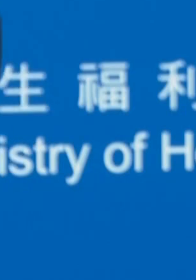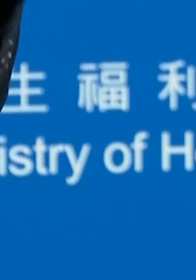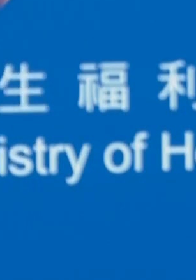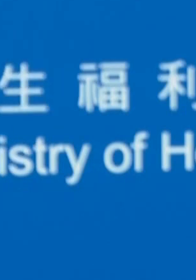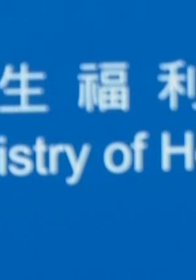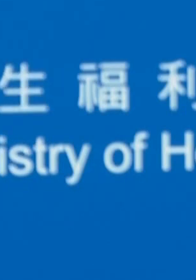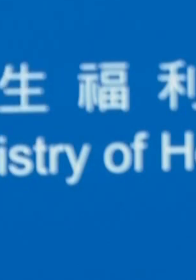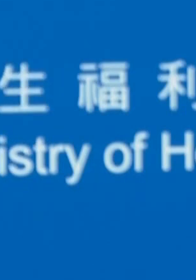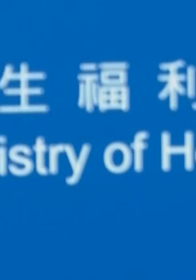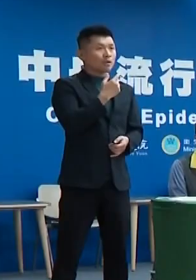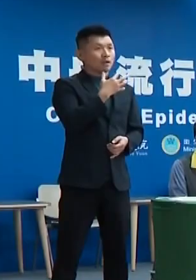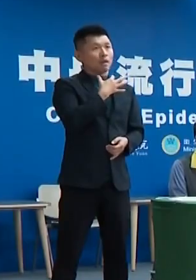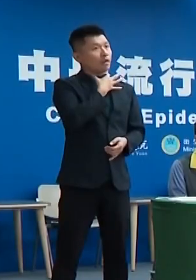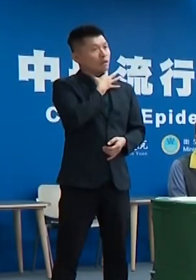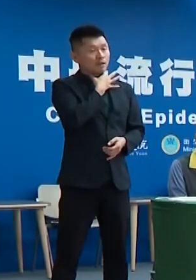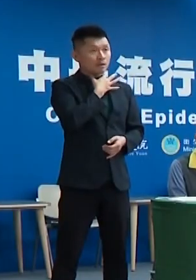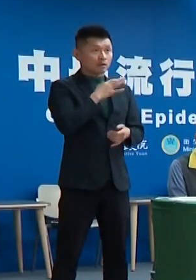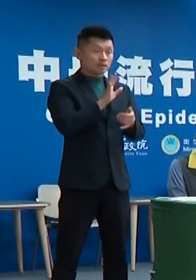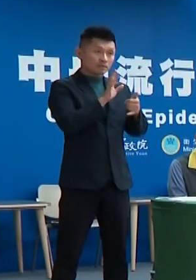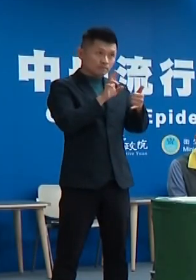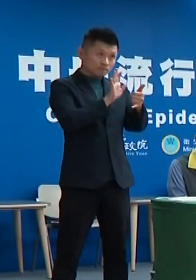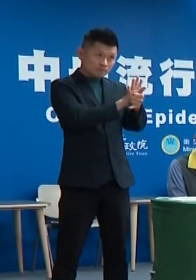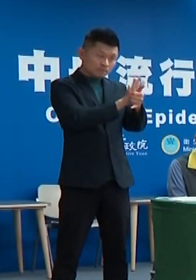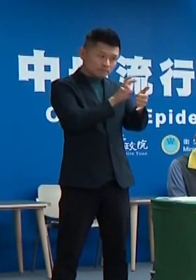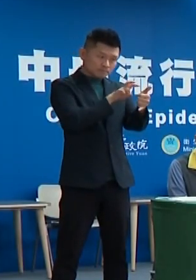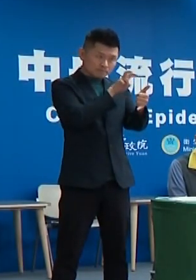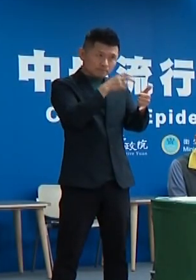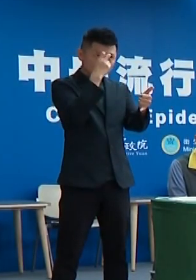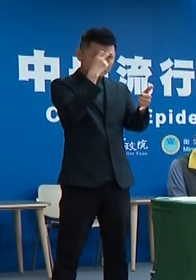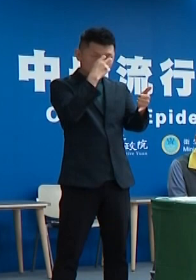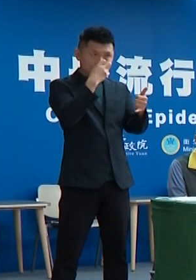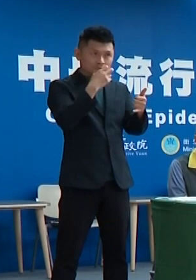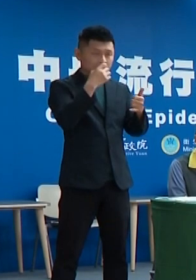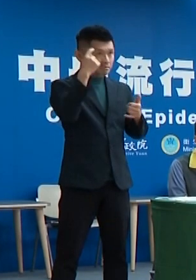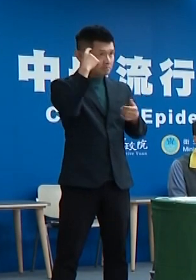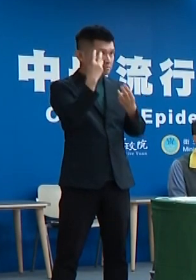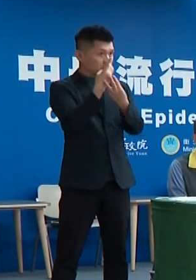中156人死亡，三峰书记农村路单日改新高。